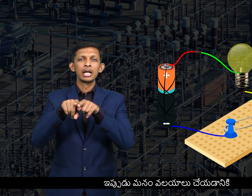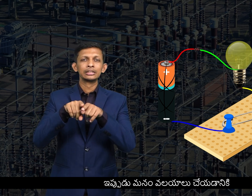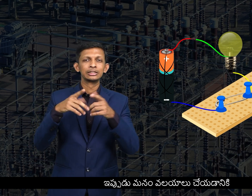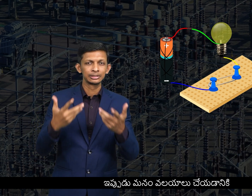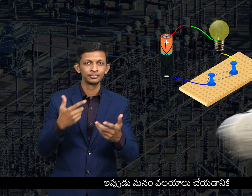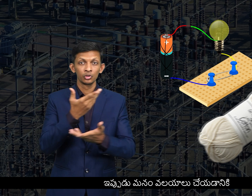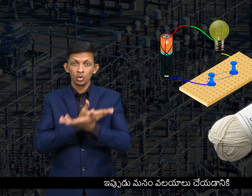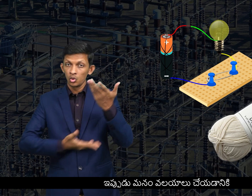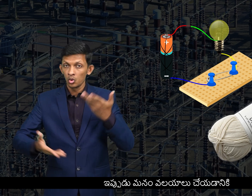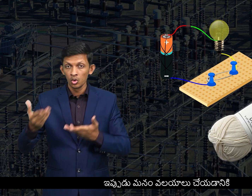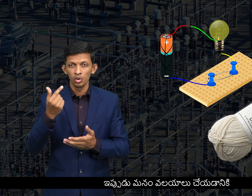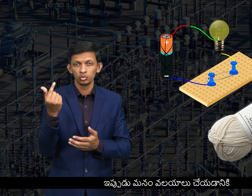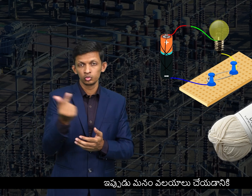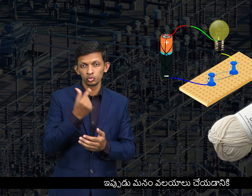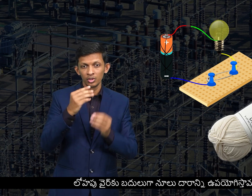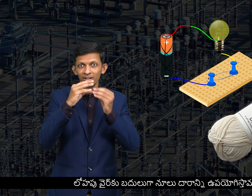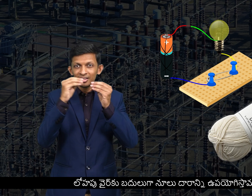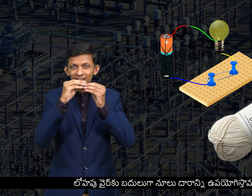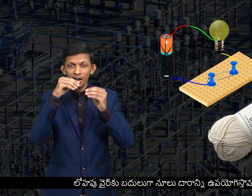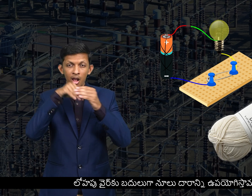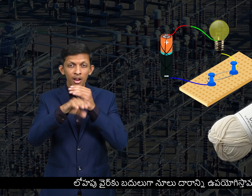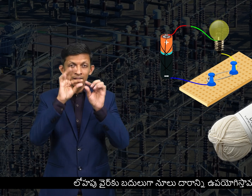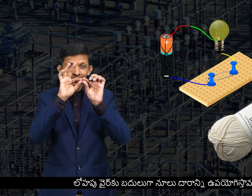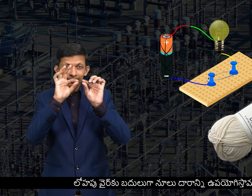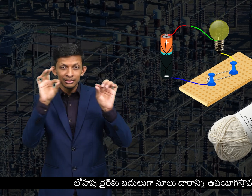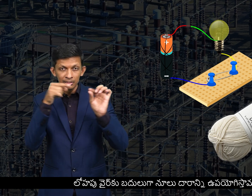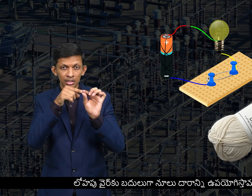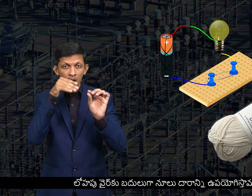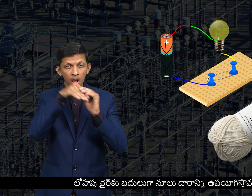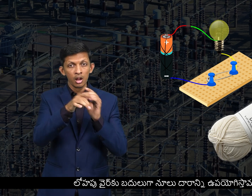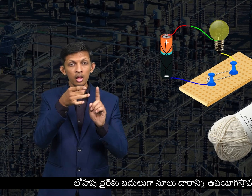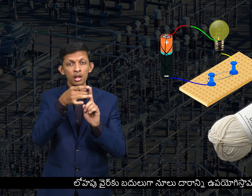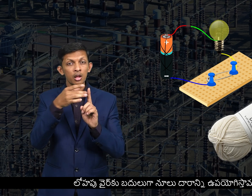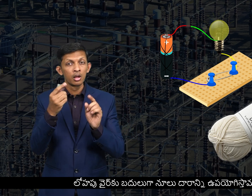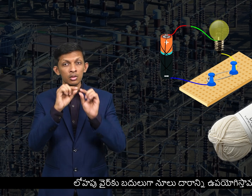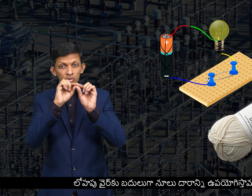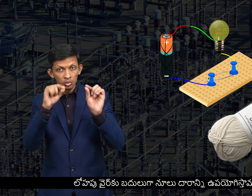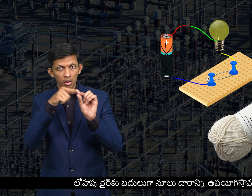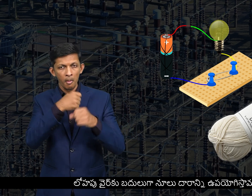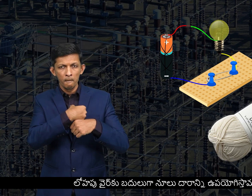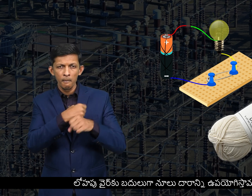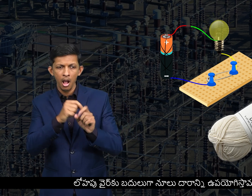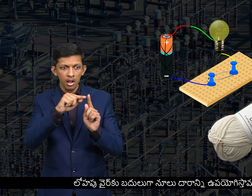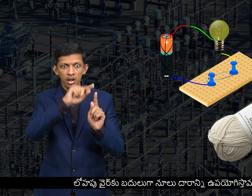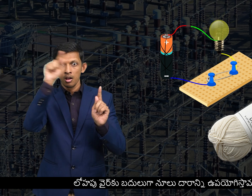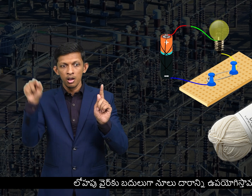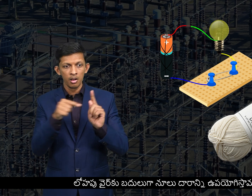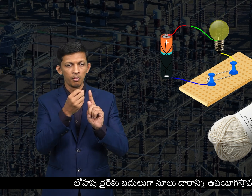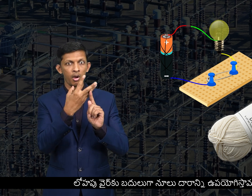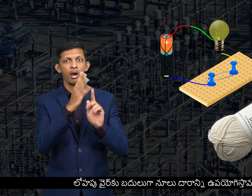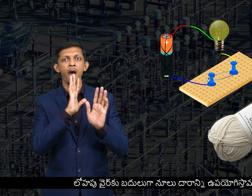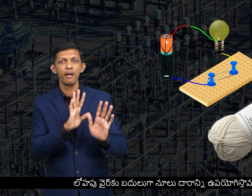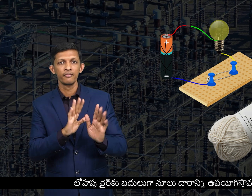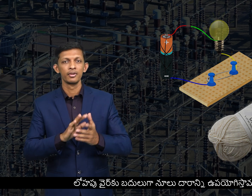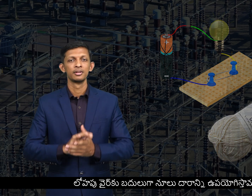ఇప్పుడు మనం వలయాలు చేయడానికి లోహపు వైరుకు బదులుగా నూలు దారాన్ని ఉపయోగిస్తాం.